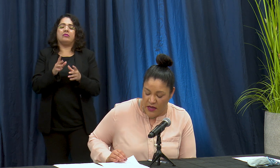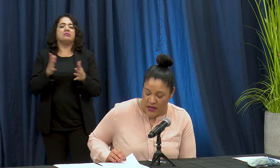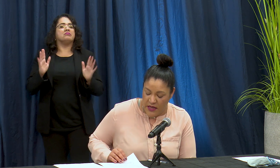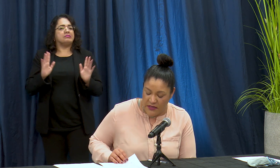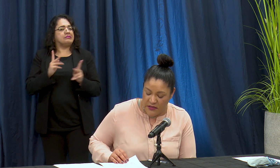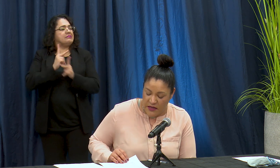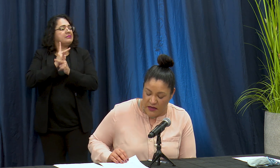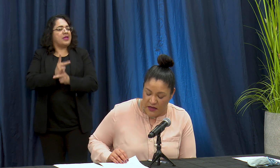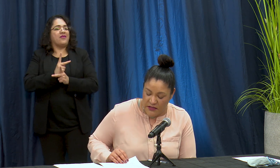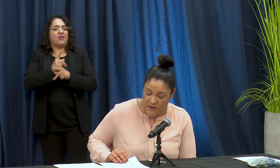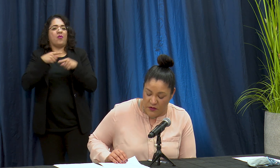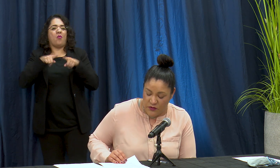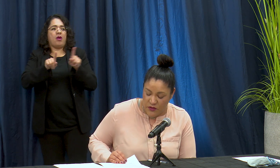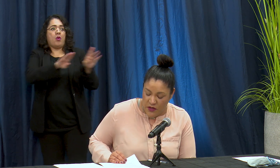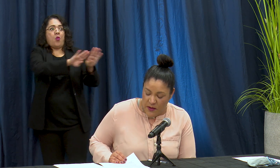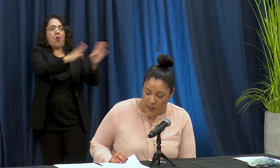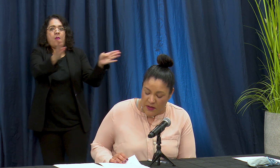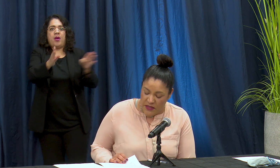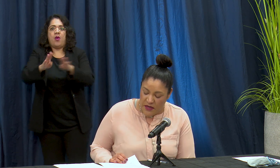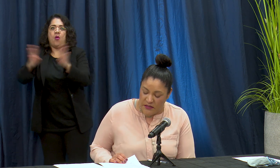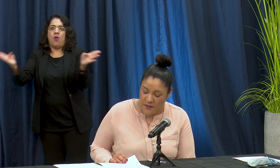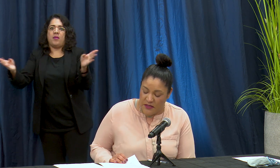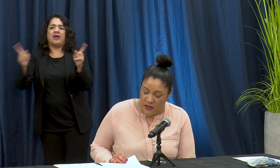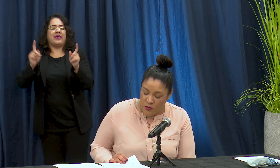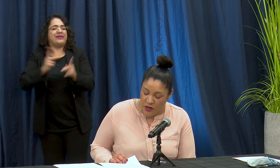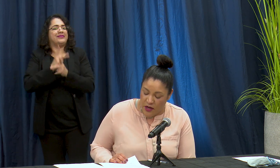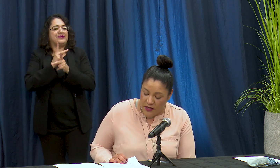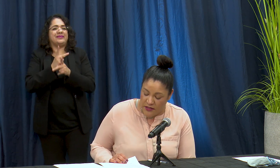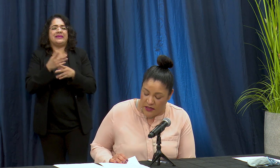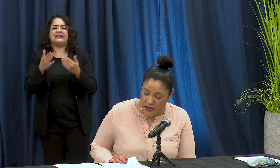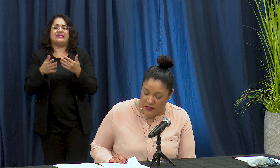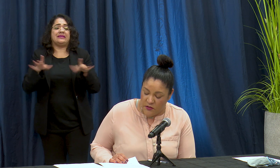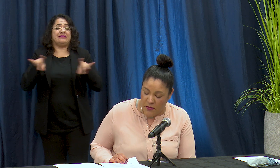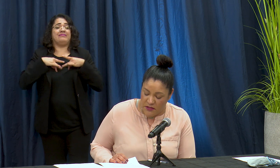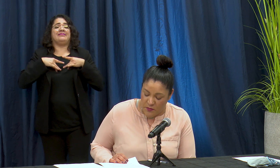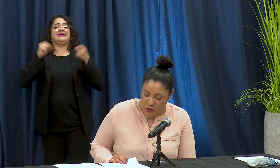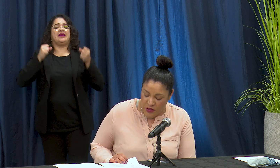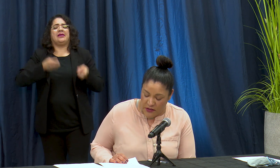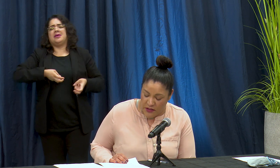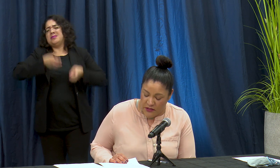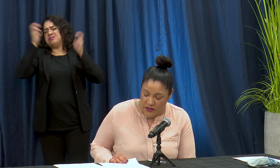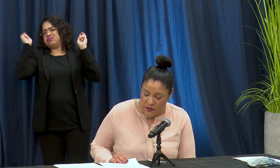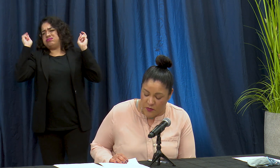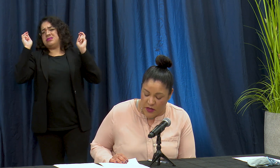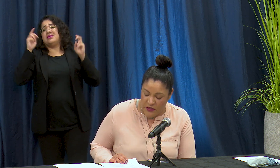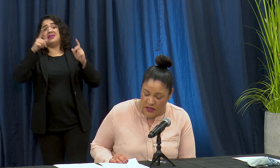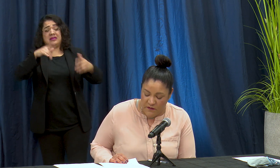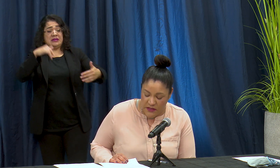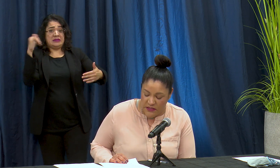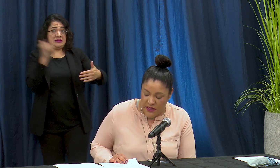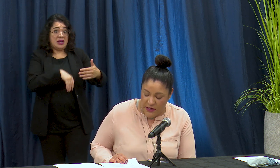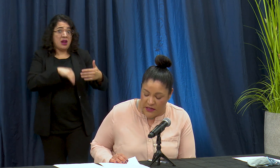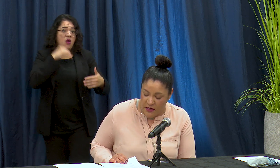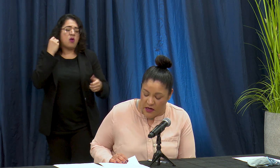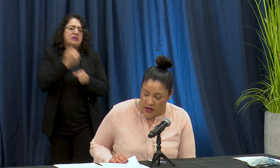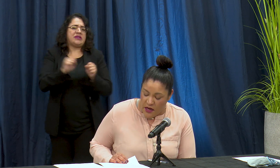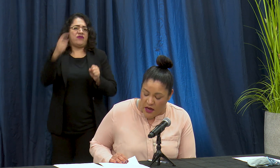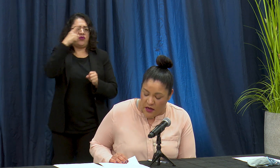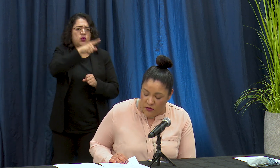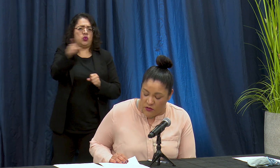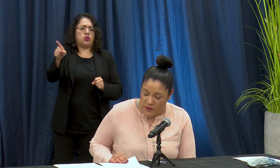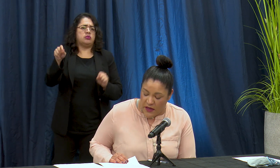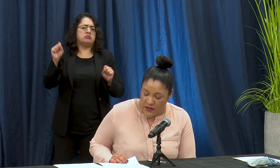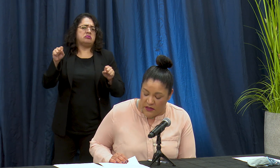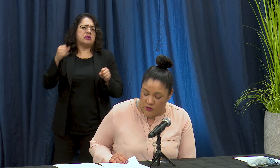con este virus. Manténgase más seguro en casa, es lo más importante. Evite salir